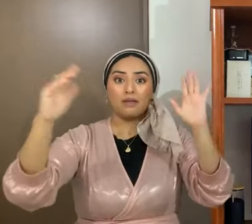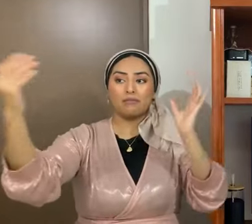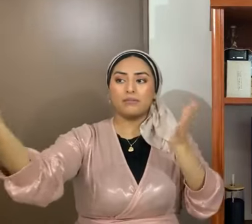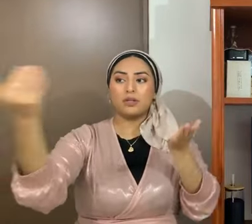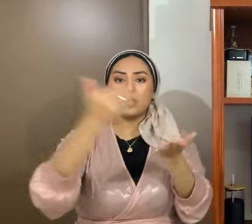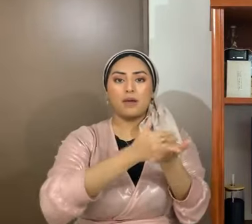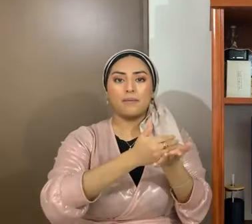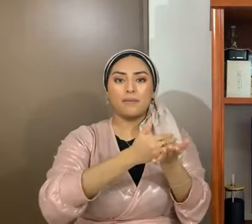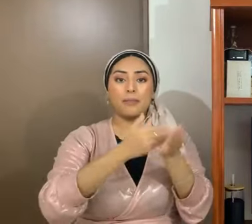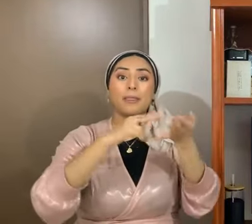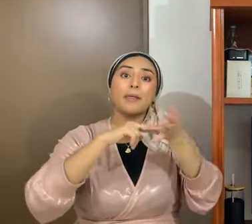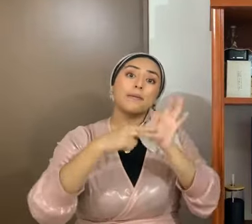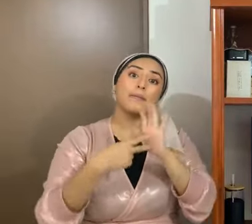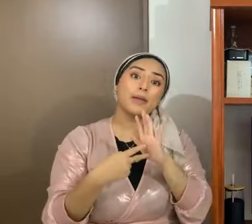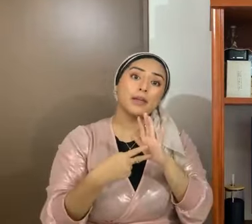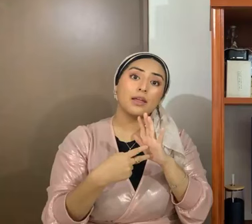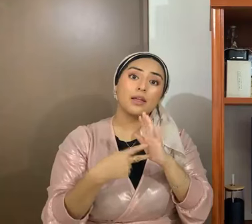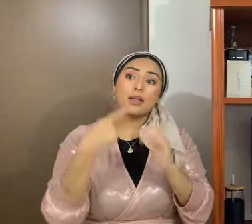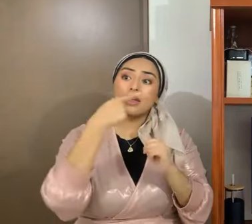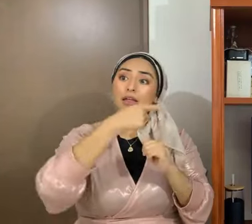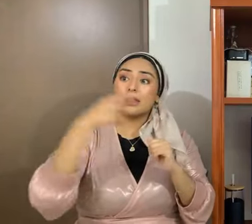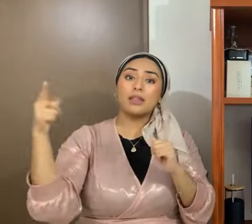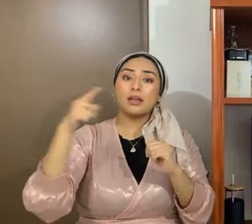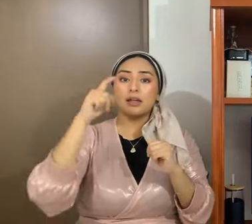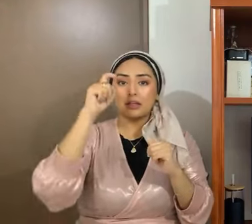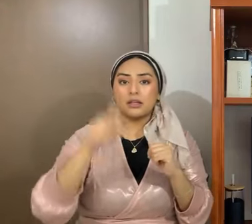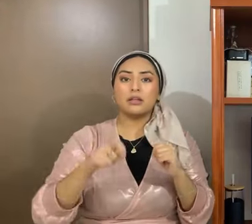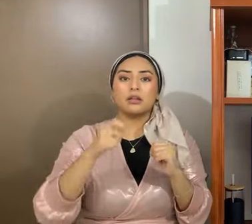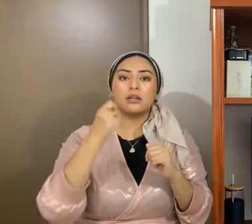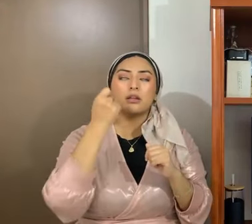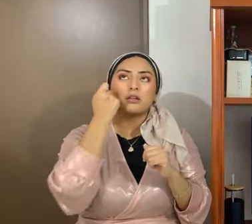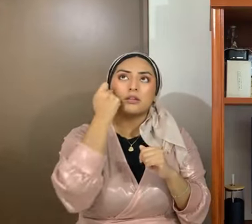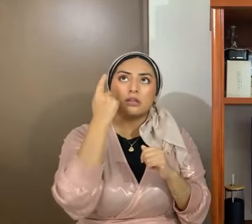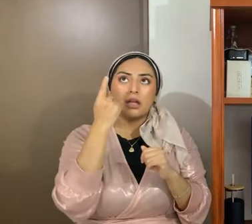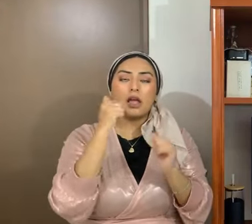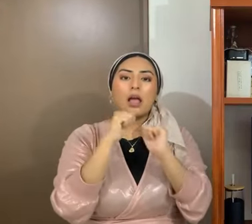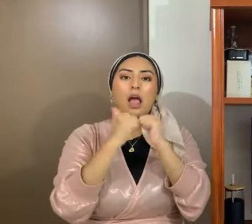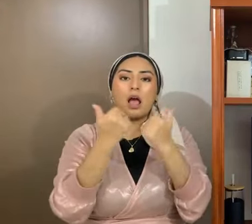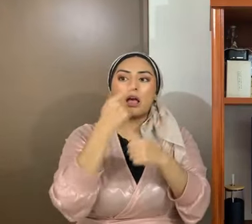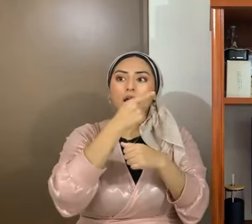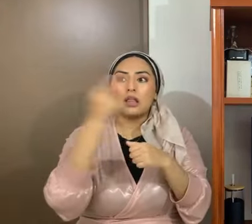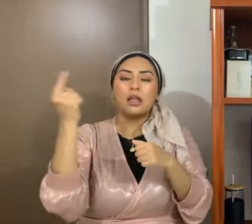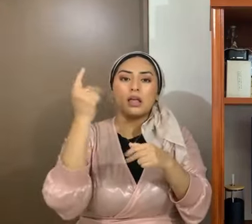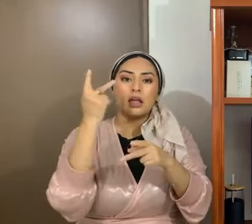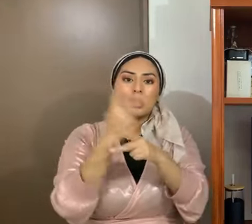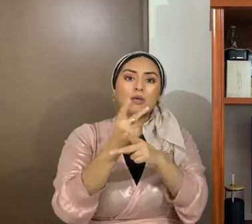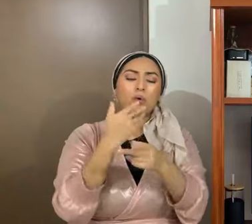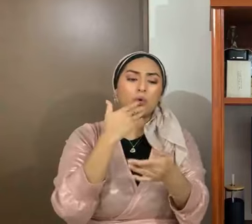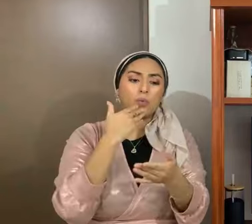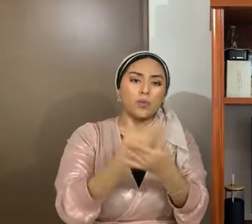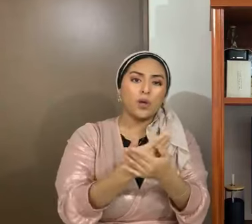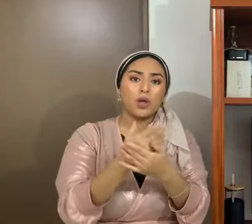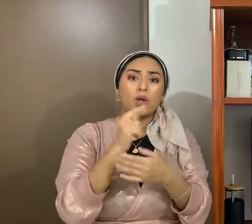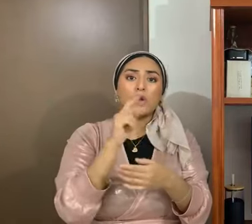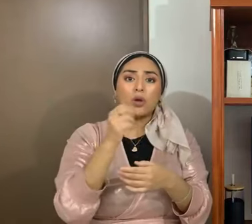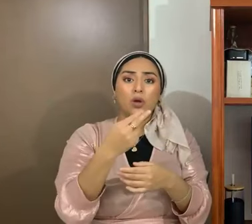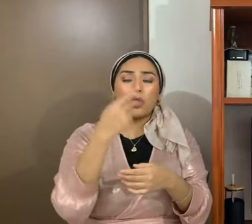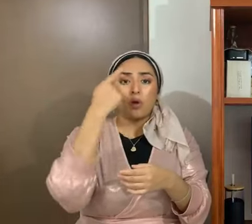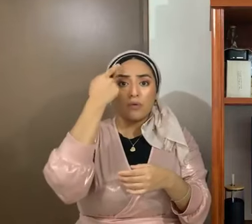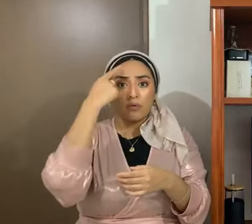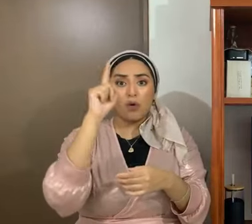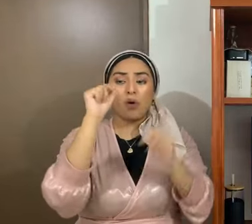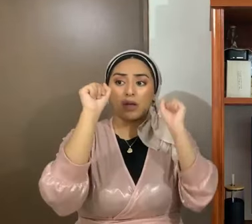acercado. Es decir, que tenían que entender ellos cómo debían guardar correctamente la Torá